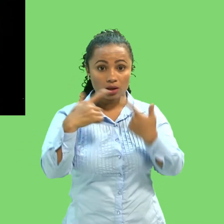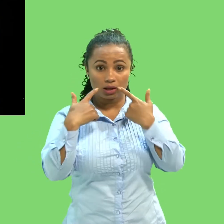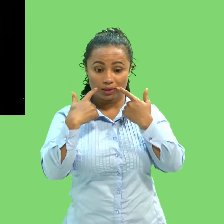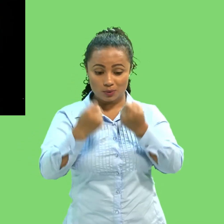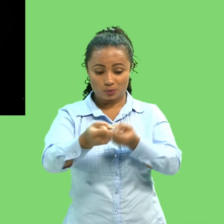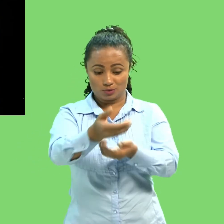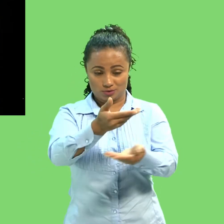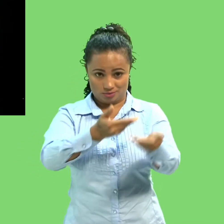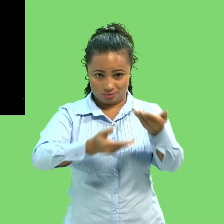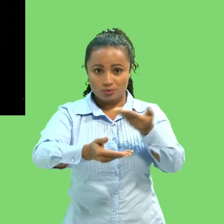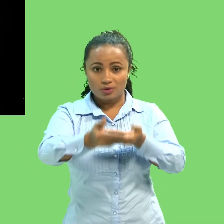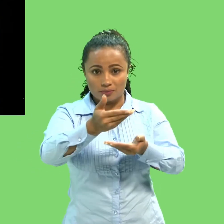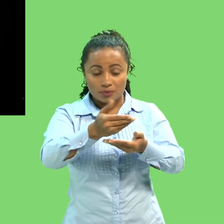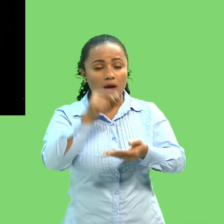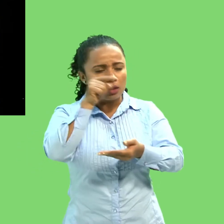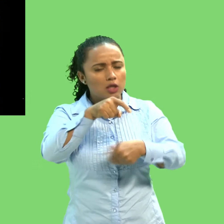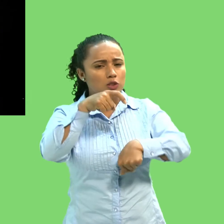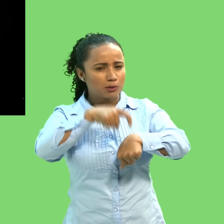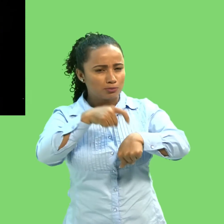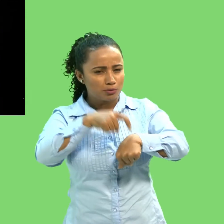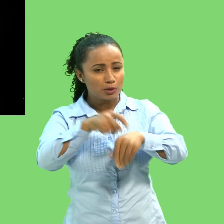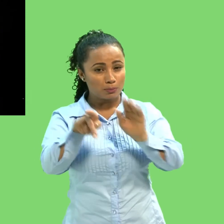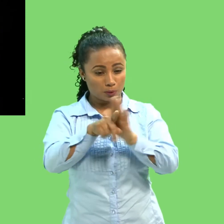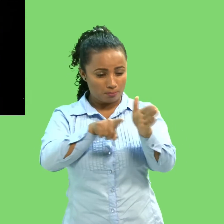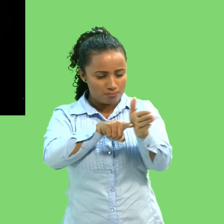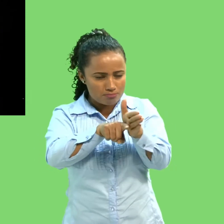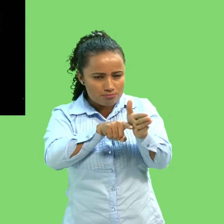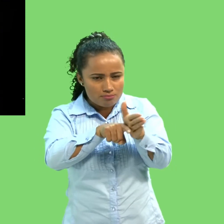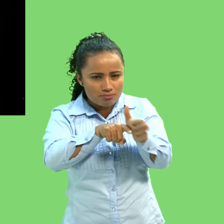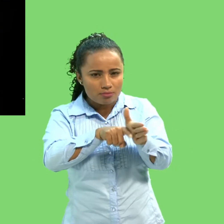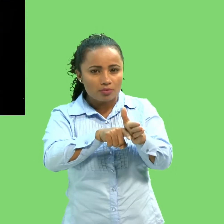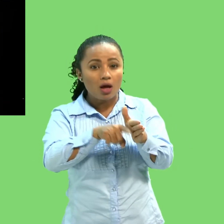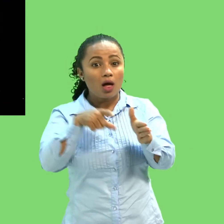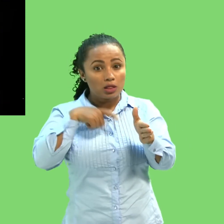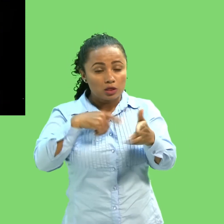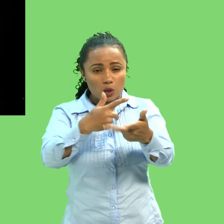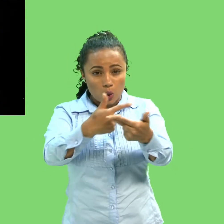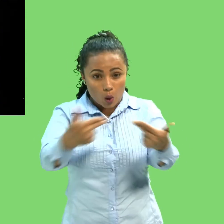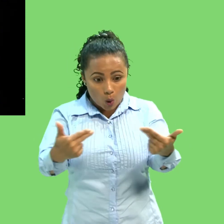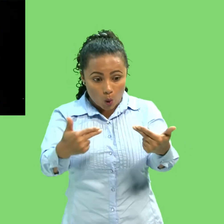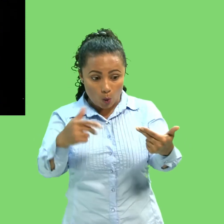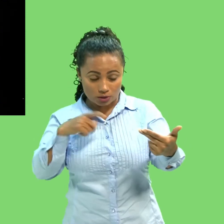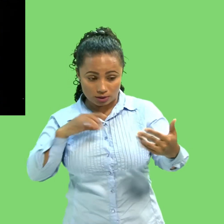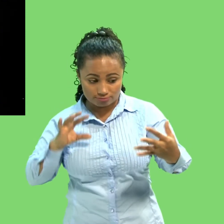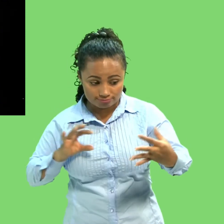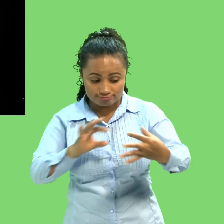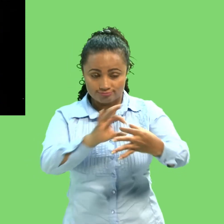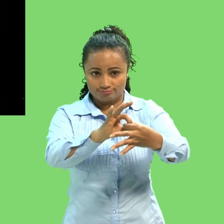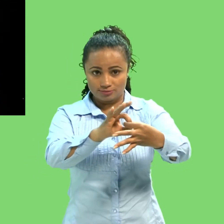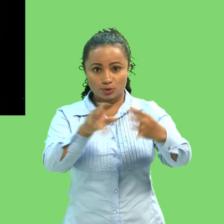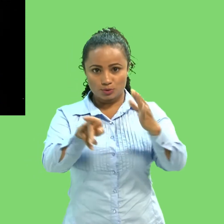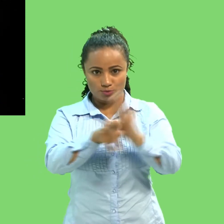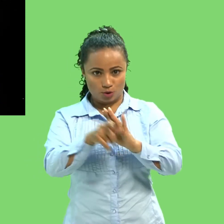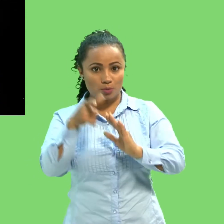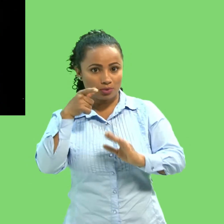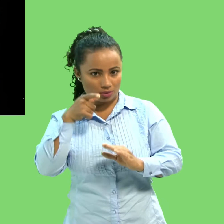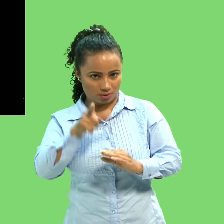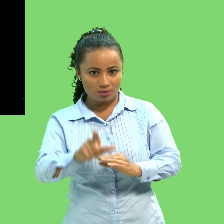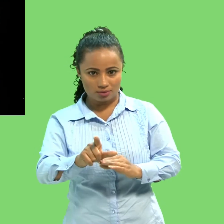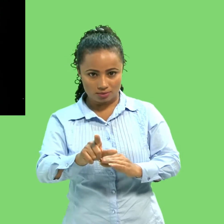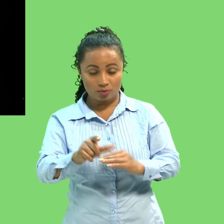Teremos que, nesse processo de pesquisa, vai se dar por meio de fatos ligados a essa língua, ou seja,